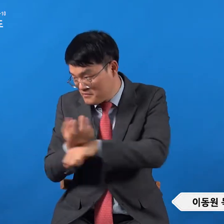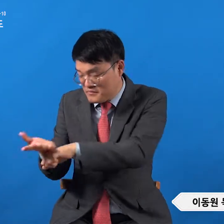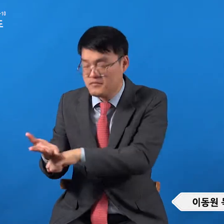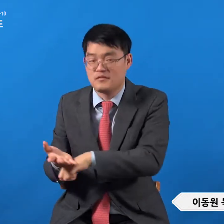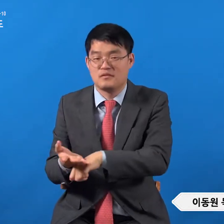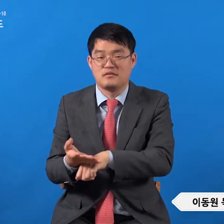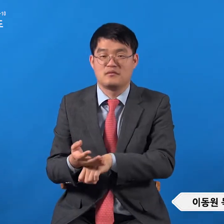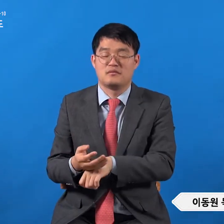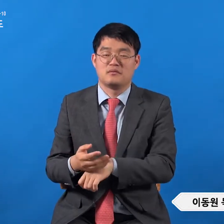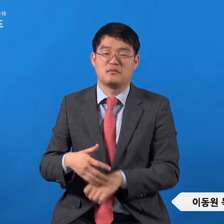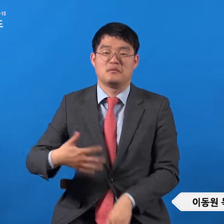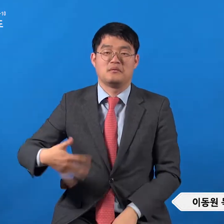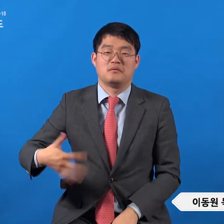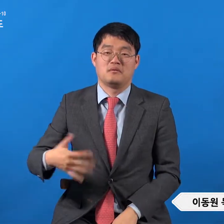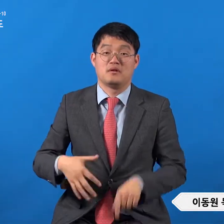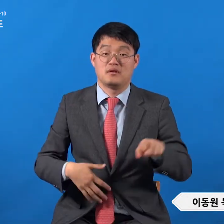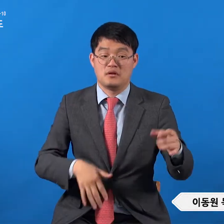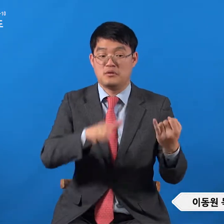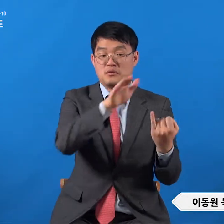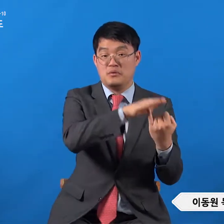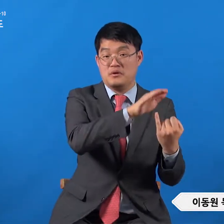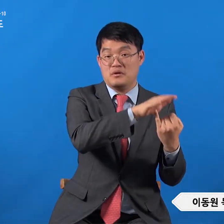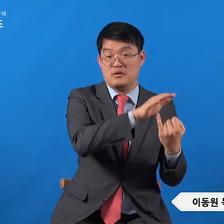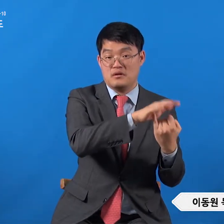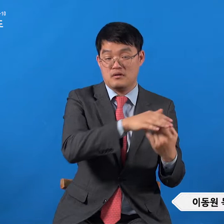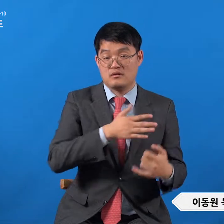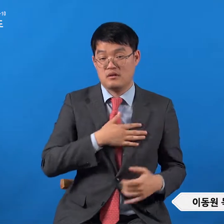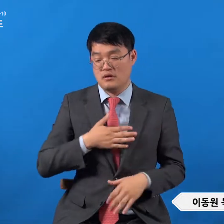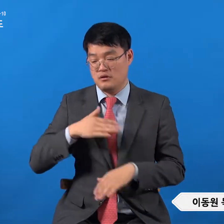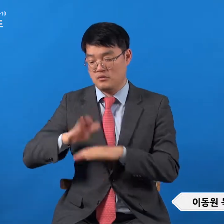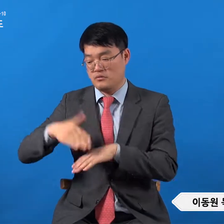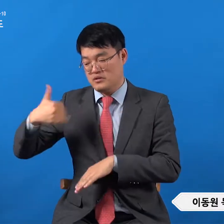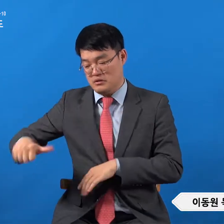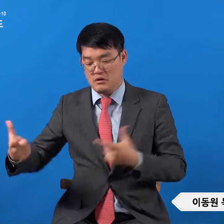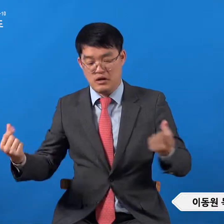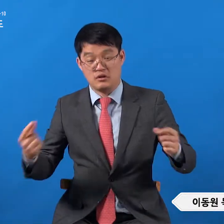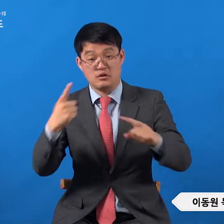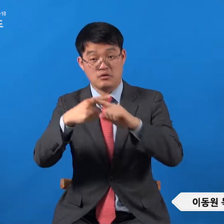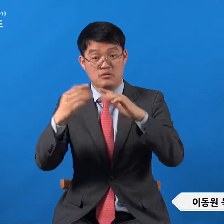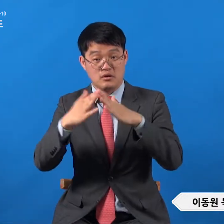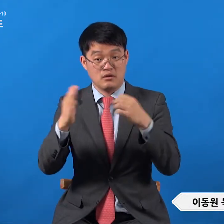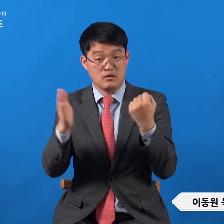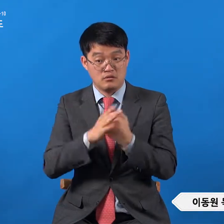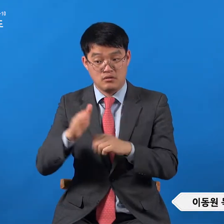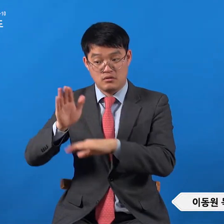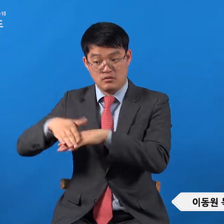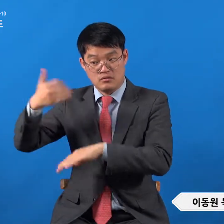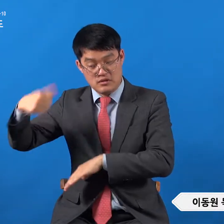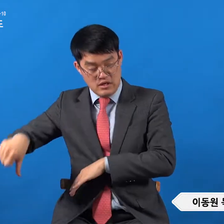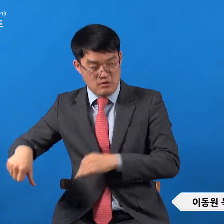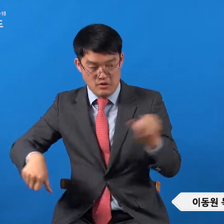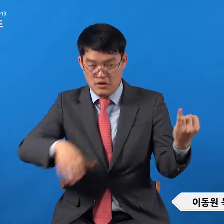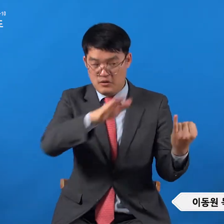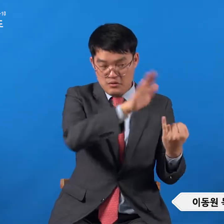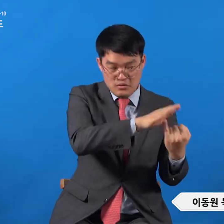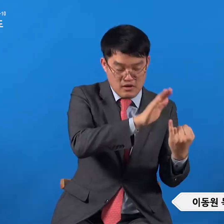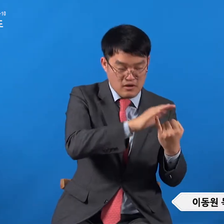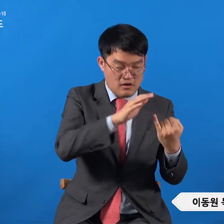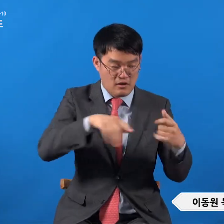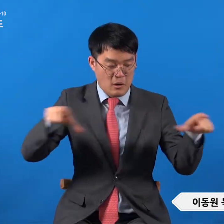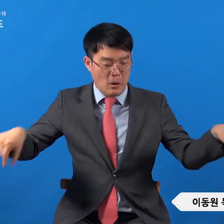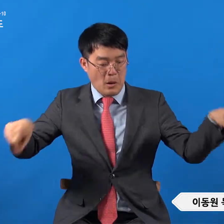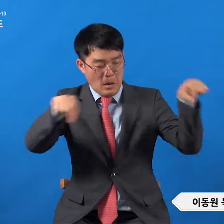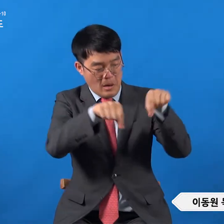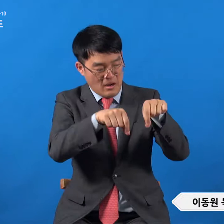전했어요. 이 소녀가 우리 손자하고 지금 같은 교회 나가요. 그래서 우리 손자하고 지금 만나게 해주려고